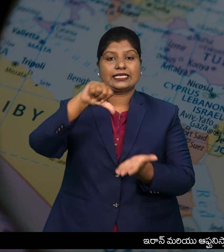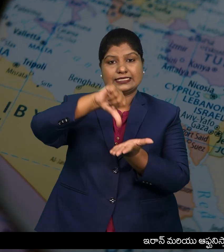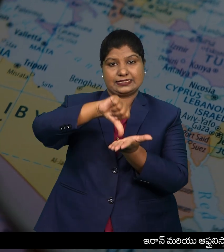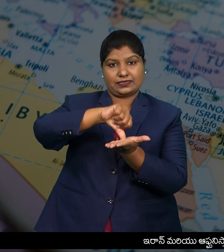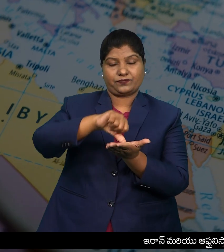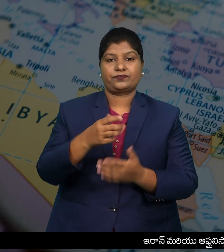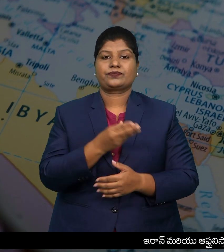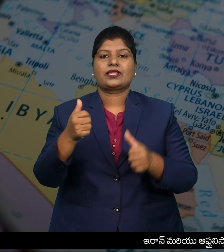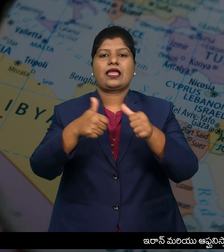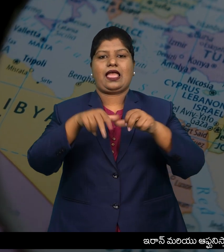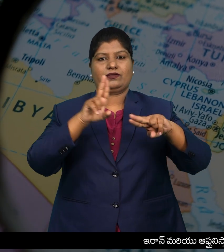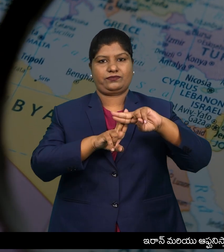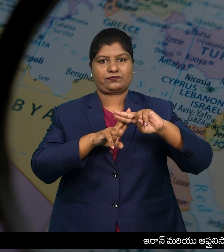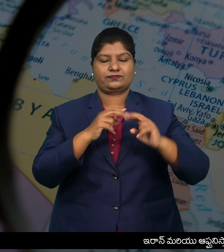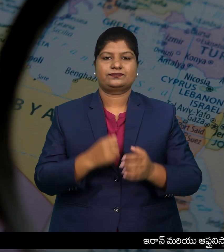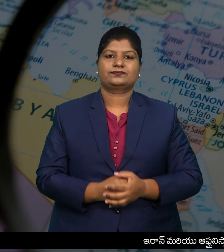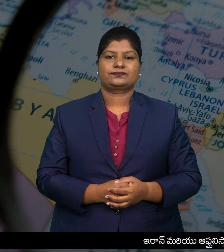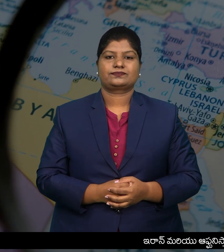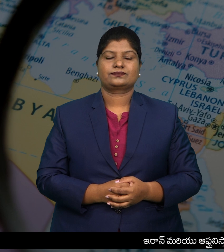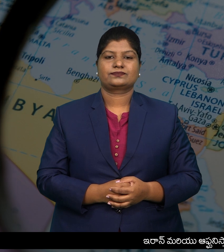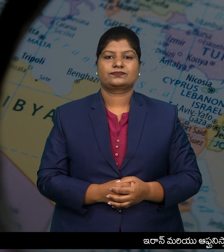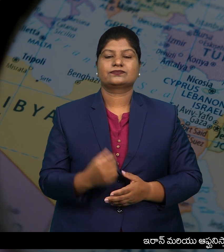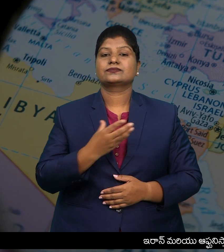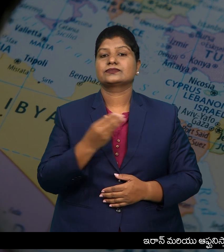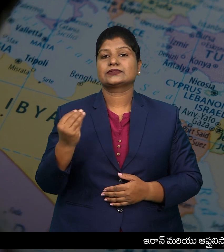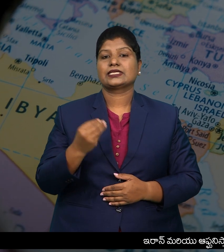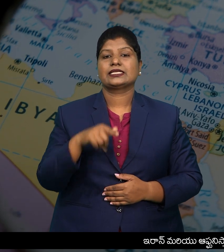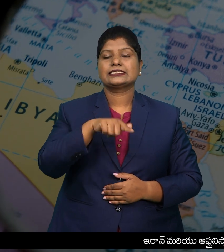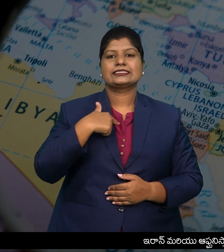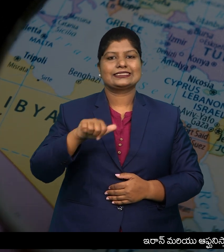ఇరాన్ మరియు ఆఫ్ఘనిస్తాన్ దేశాల భూభాగం ద్వారా ప్రయాణం,